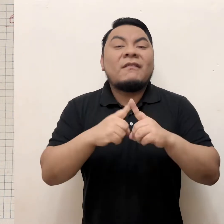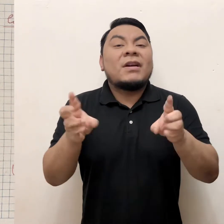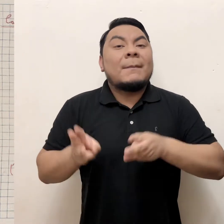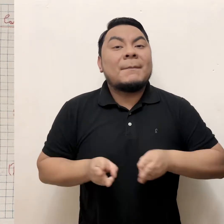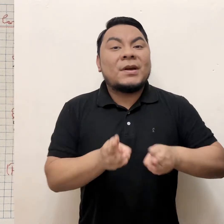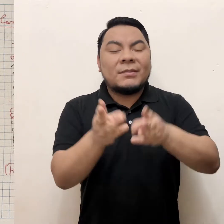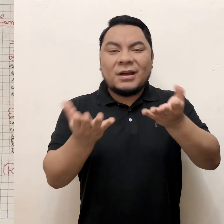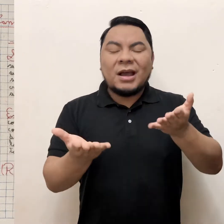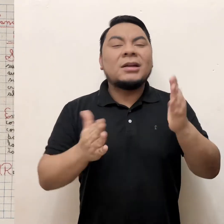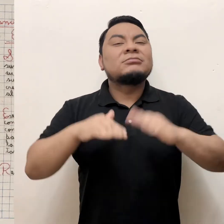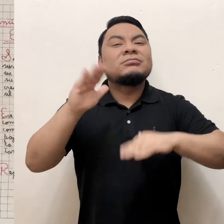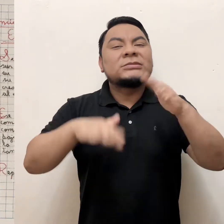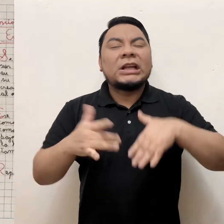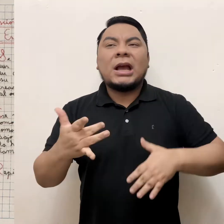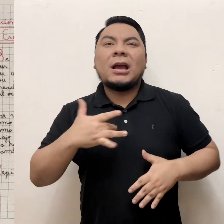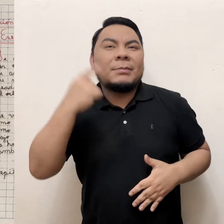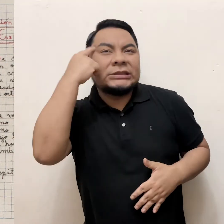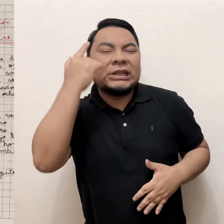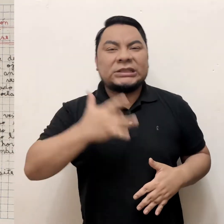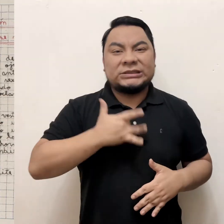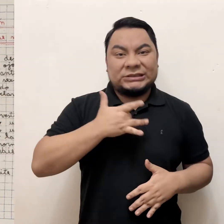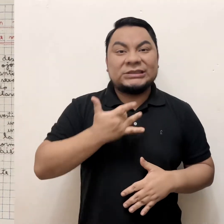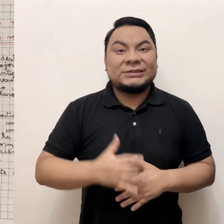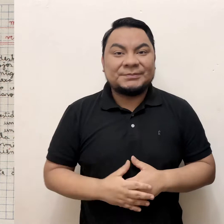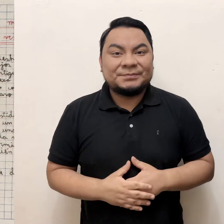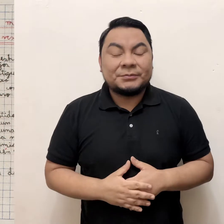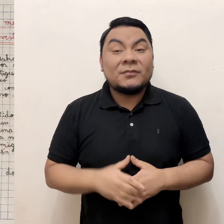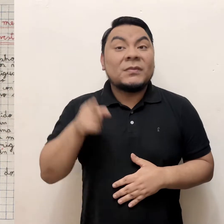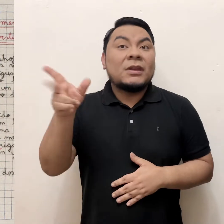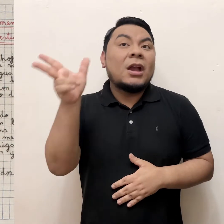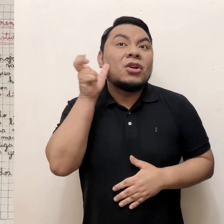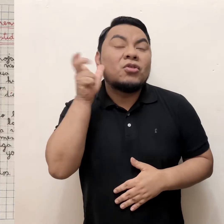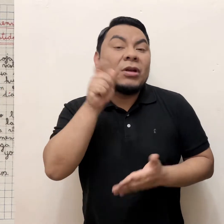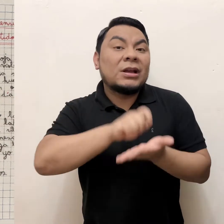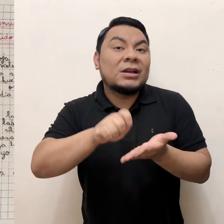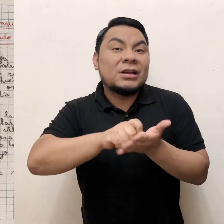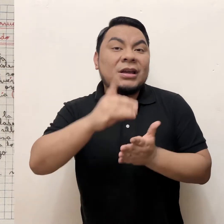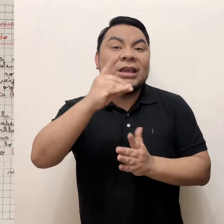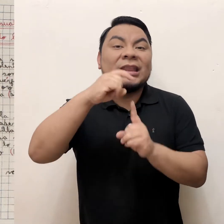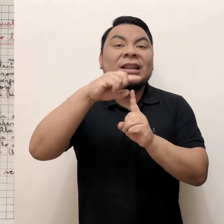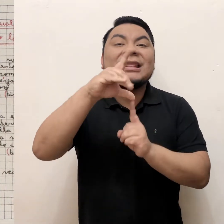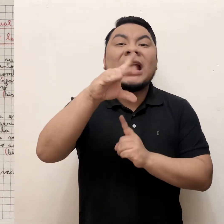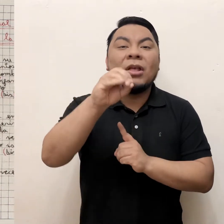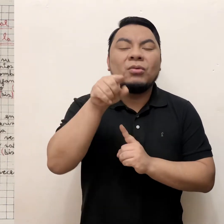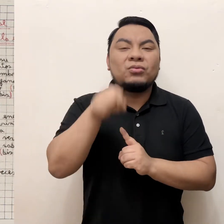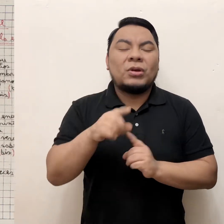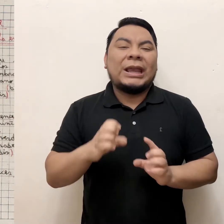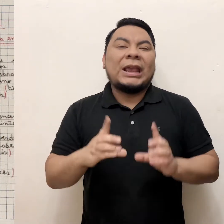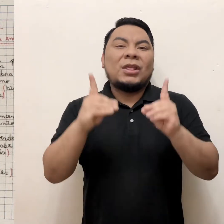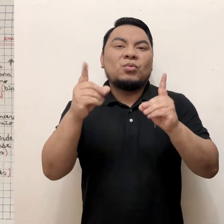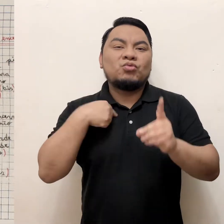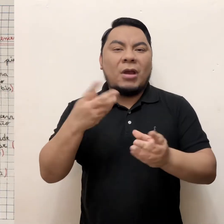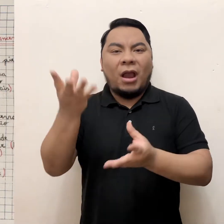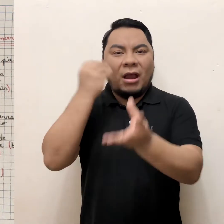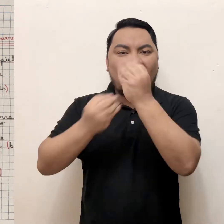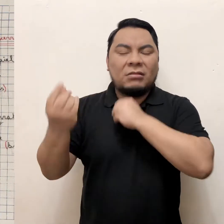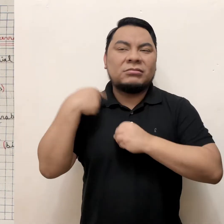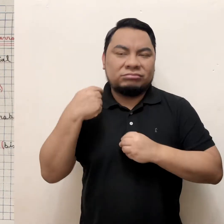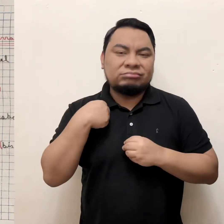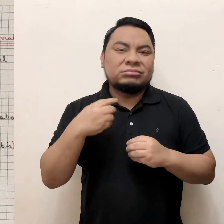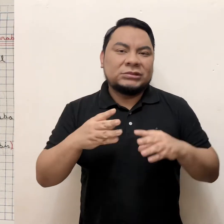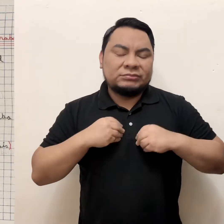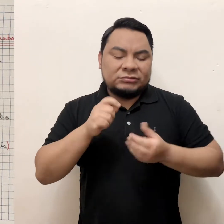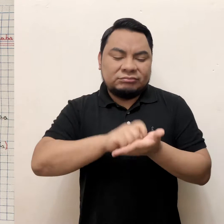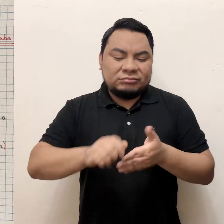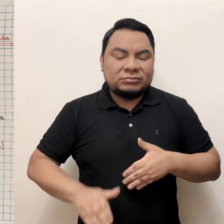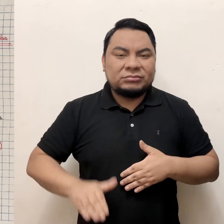pensar y a sentir. Dictado es el resultado del tipo de educación que recibí y planteo